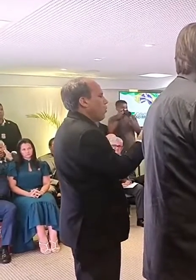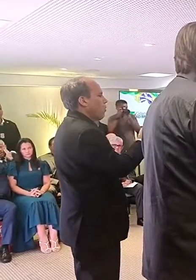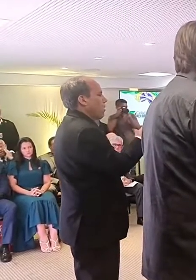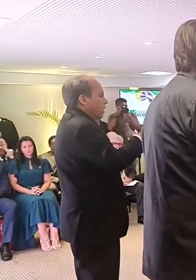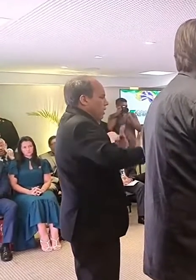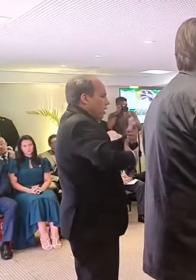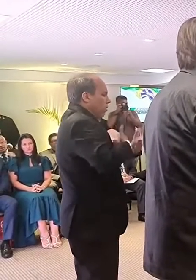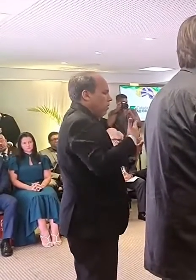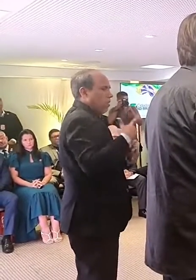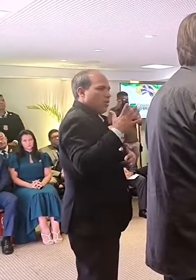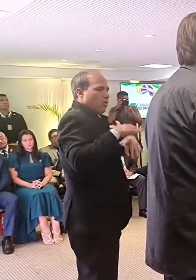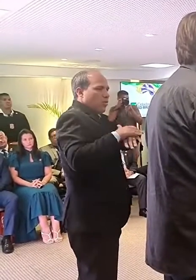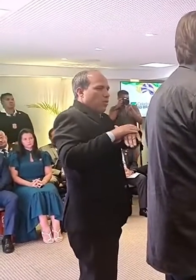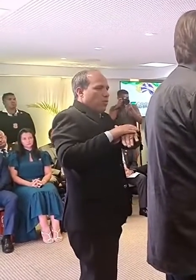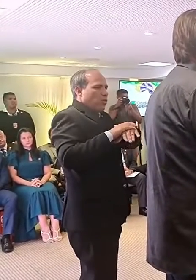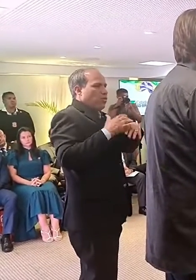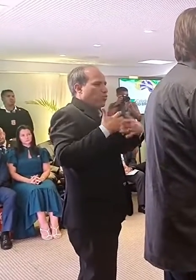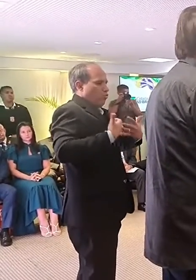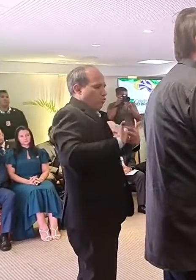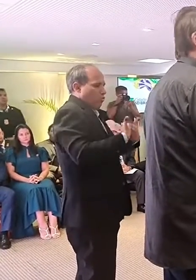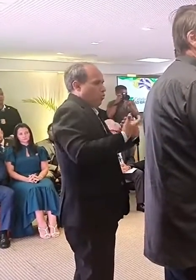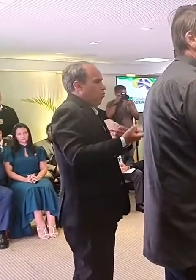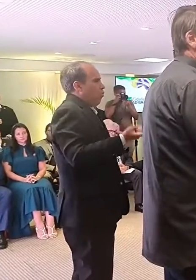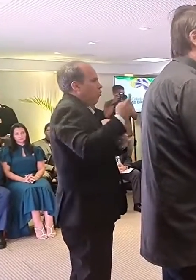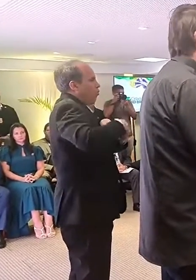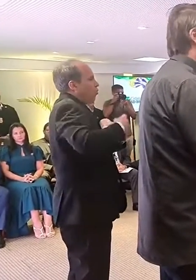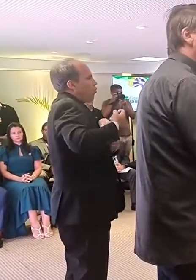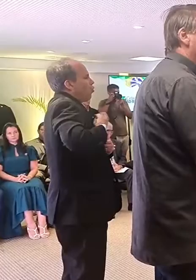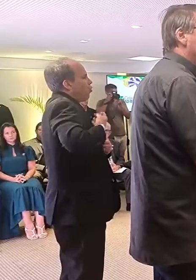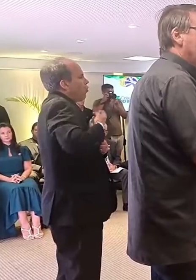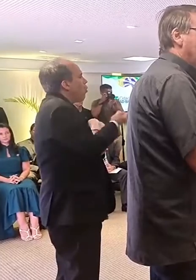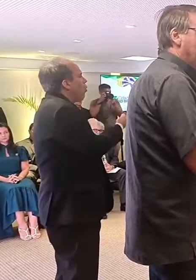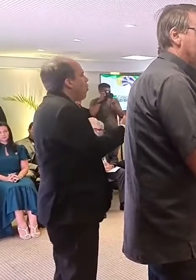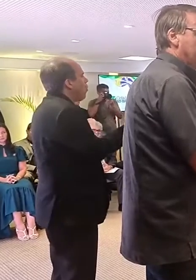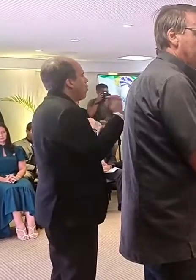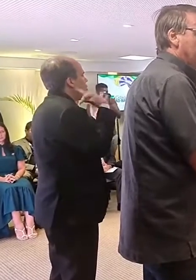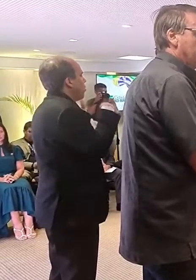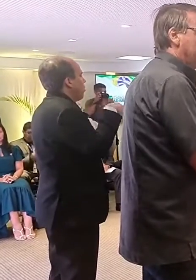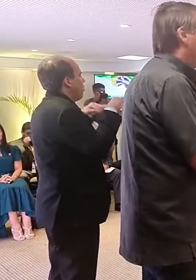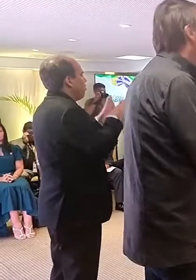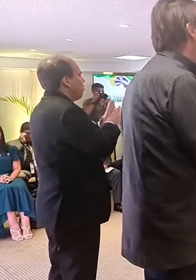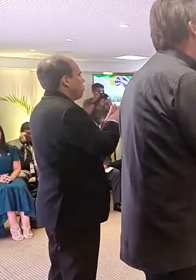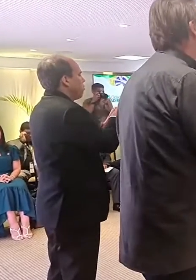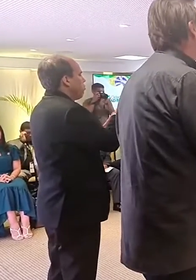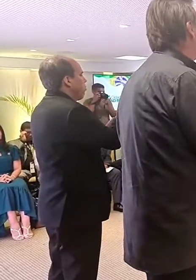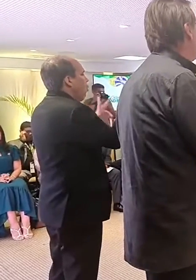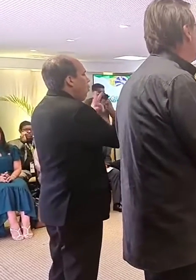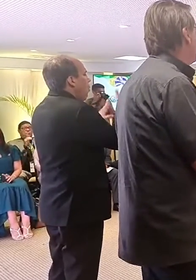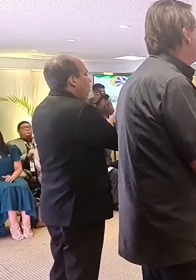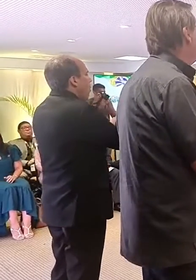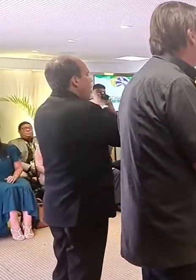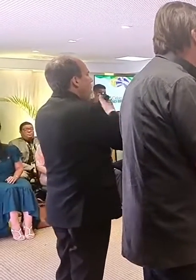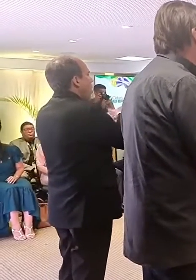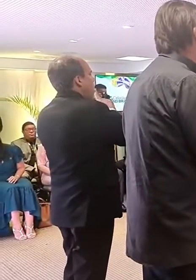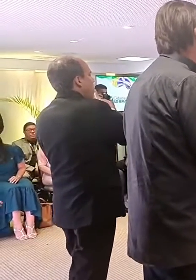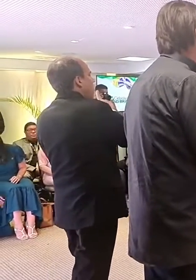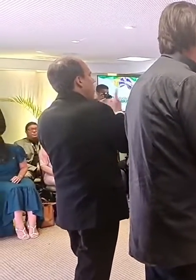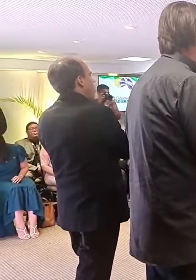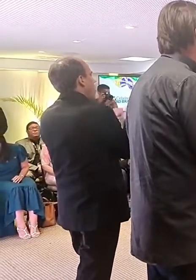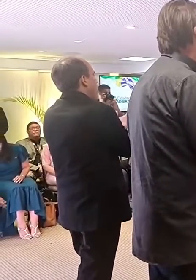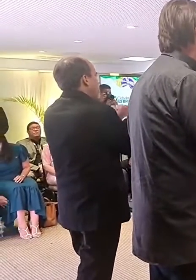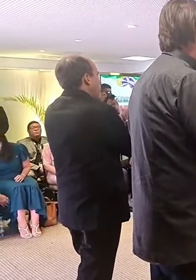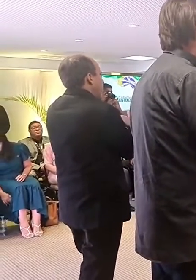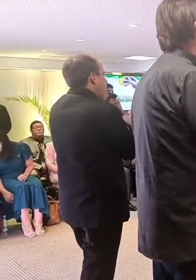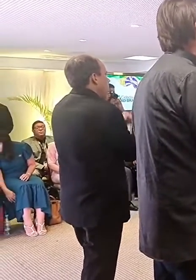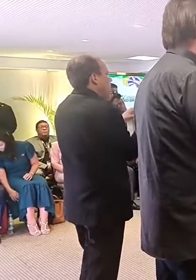os números do turismo. Já voltamos àquele existente antes da pandemia. E muita